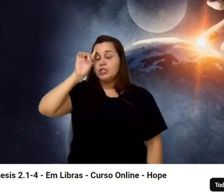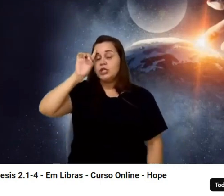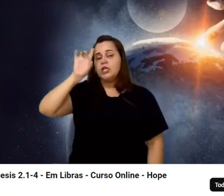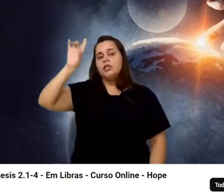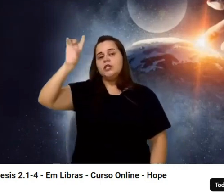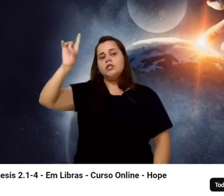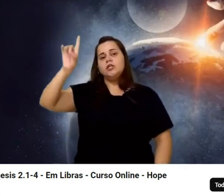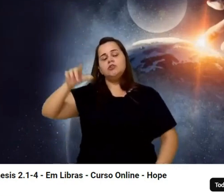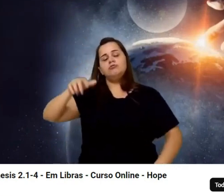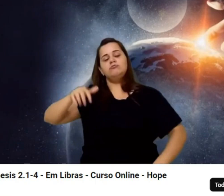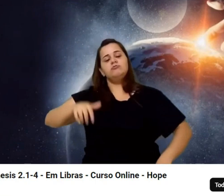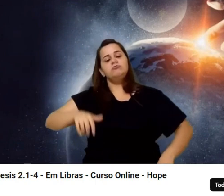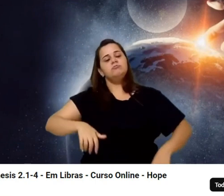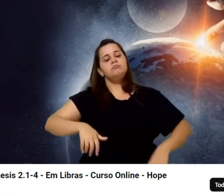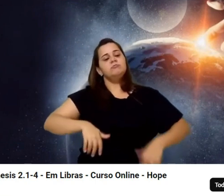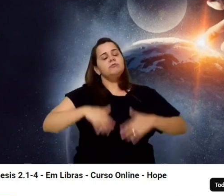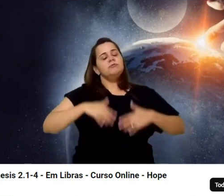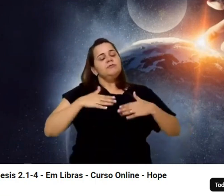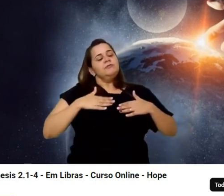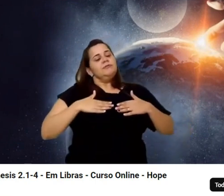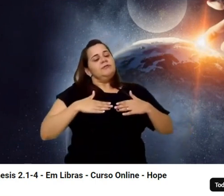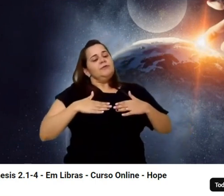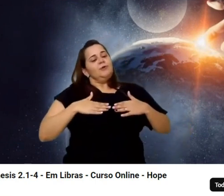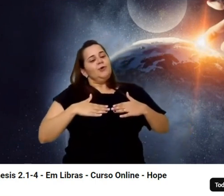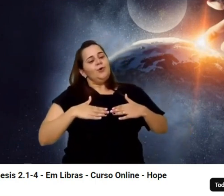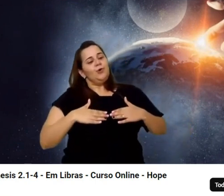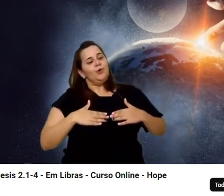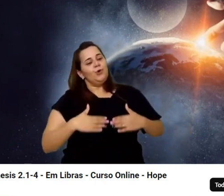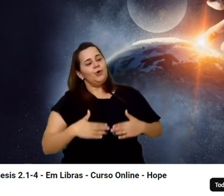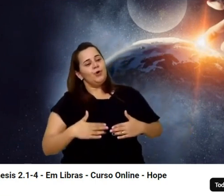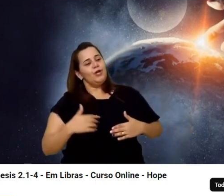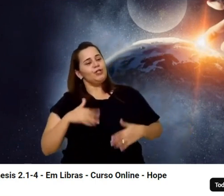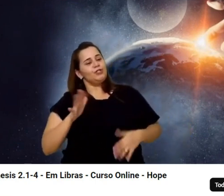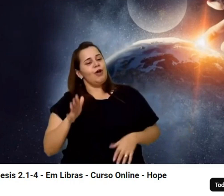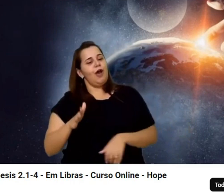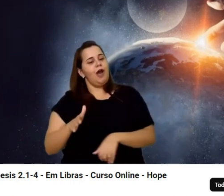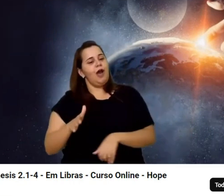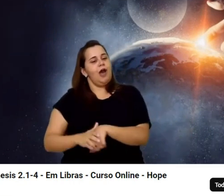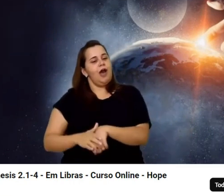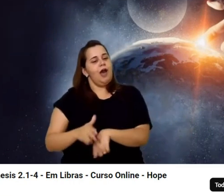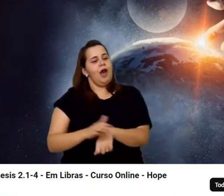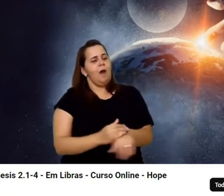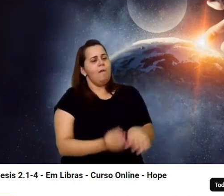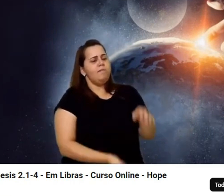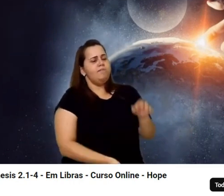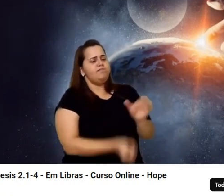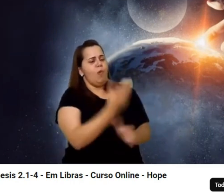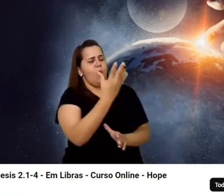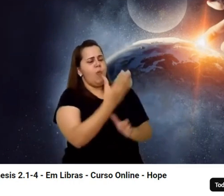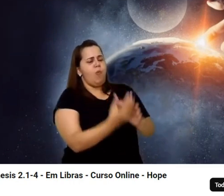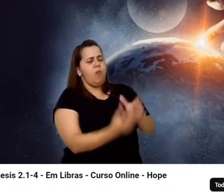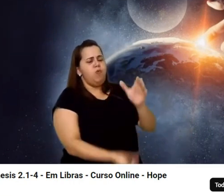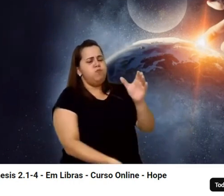E no 7º dia, o que aconteceu? Deus descansou